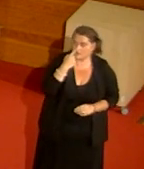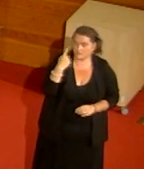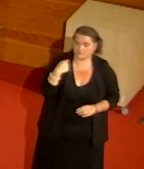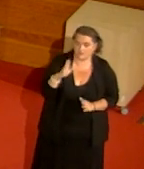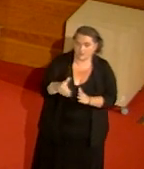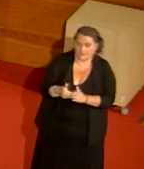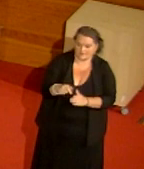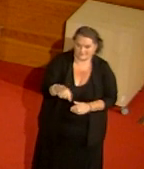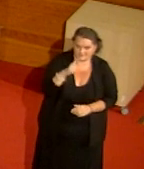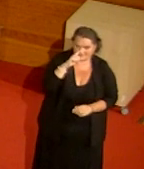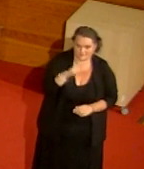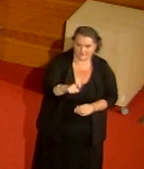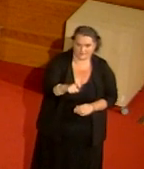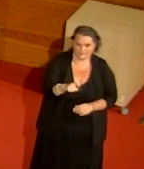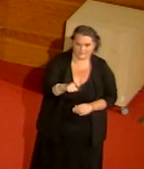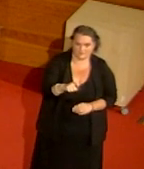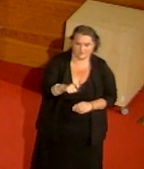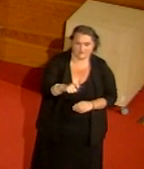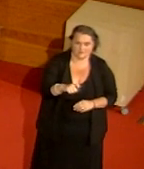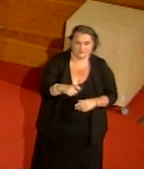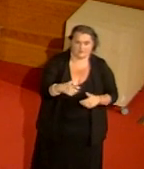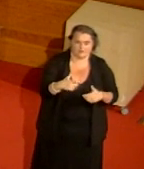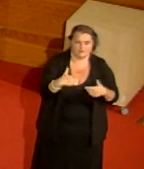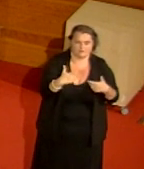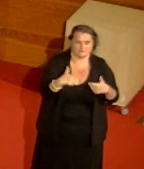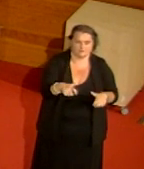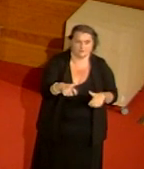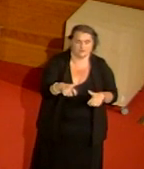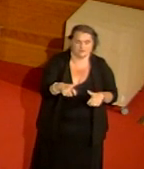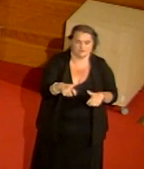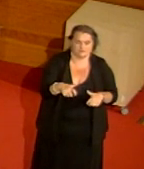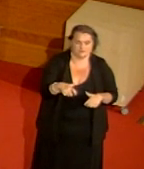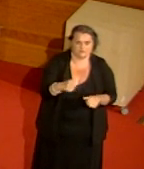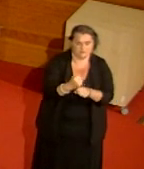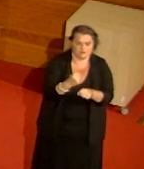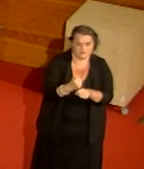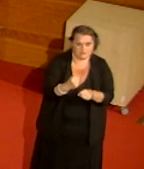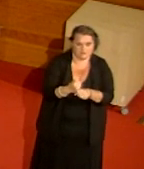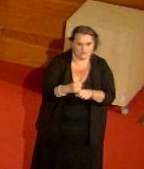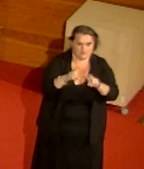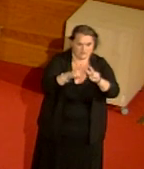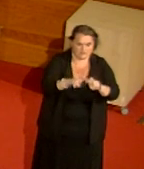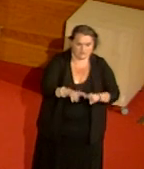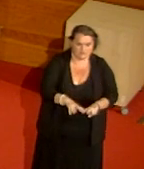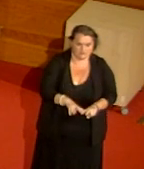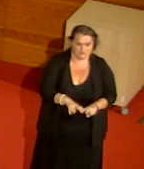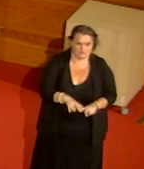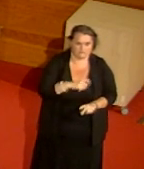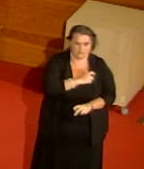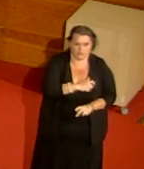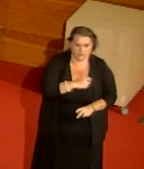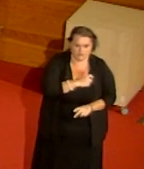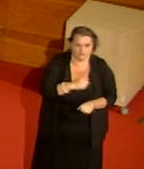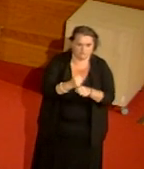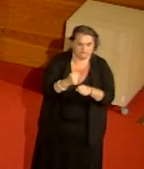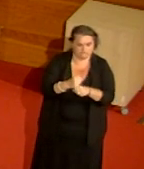2023 Lan ministeri precari eta osasun mental buruzko ika batz kide i